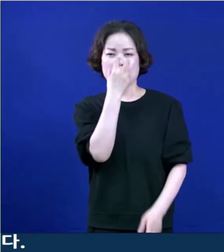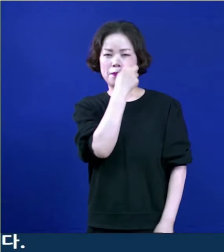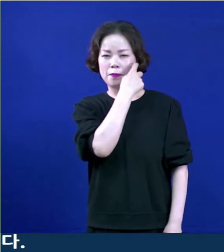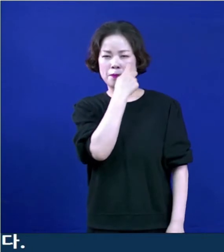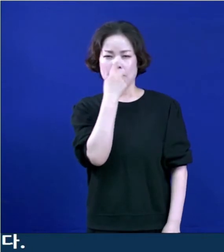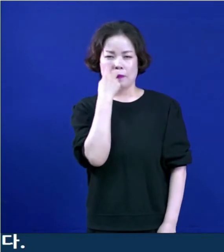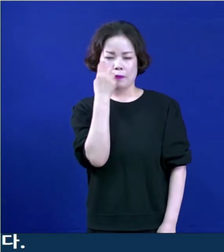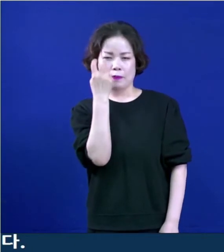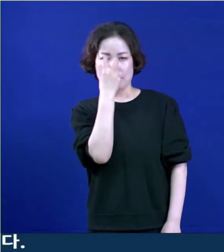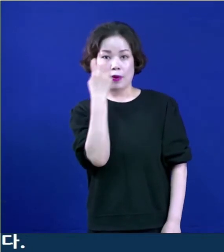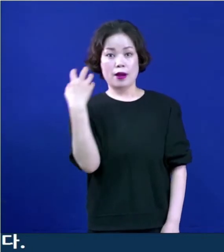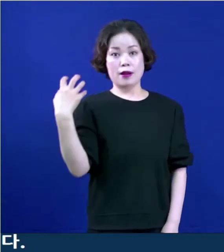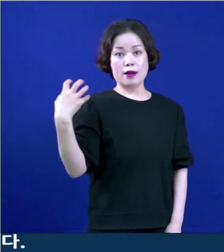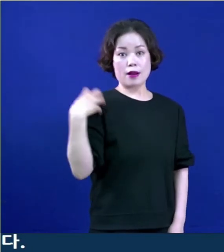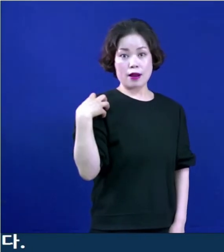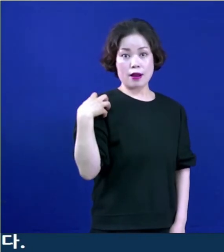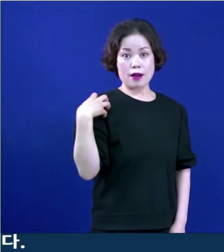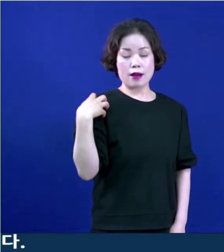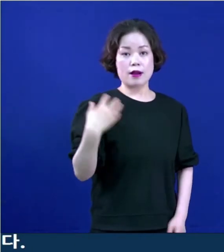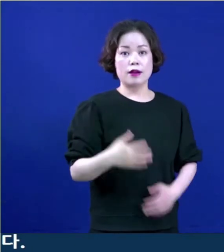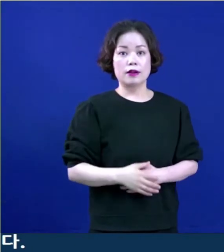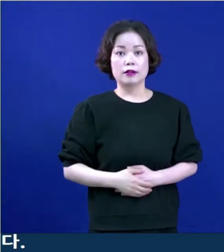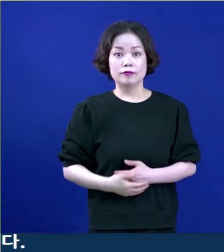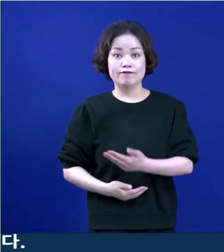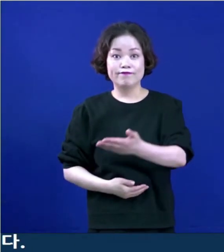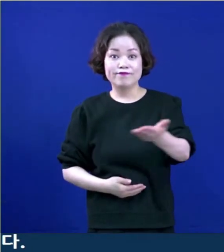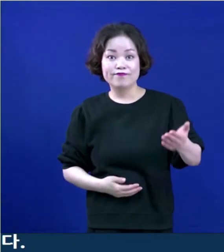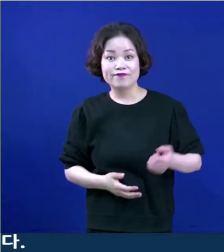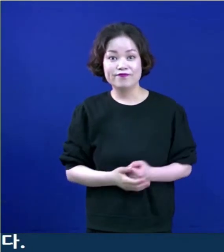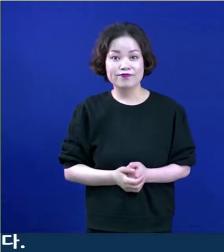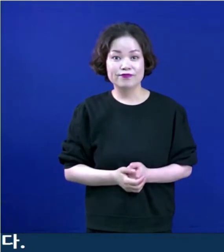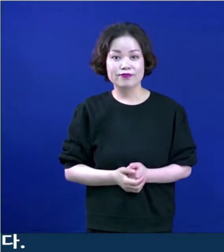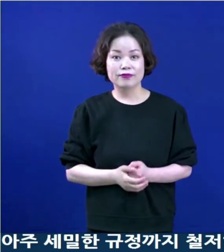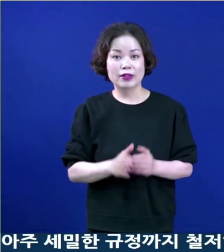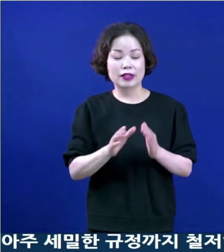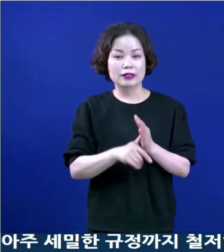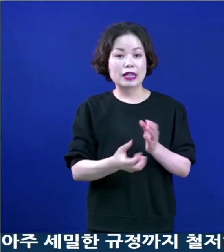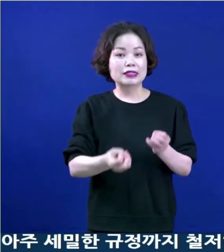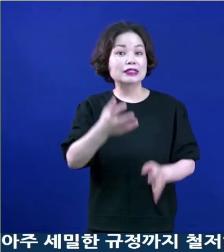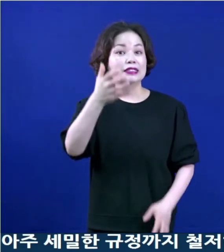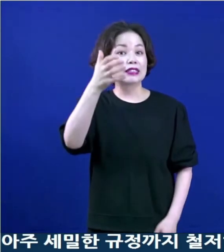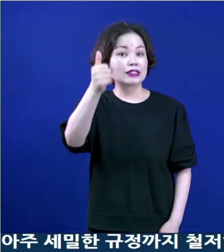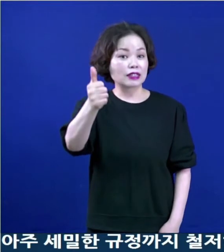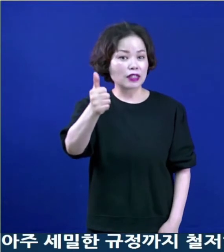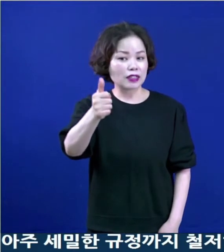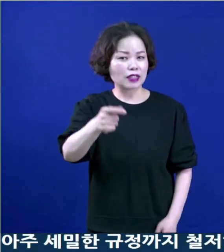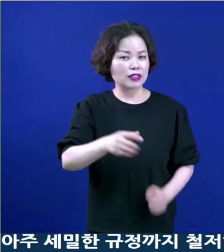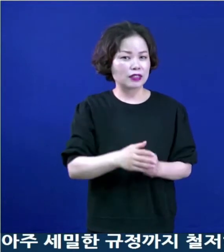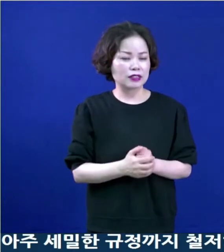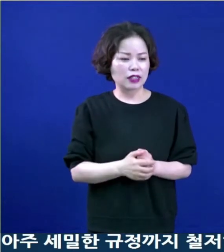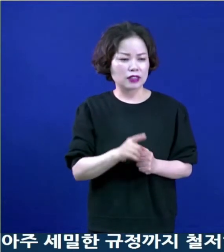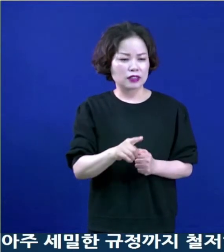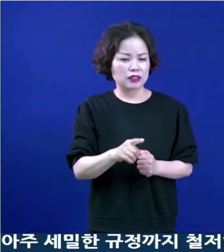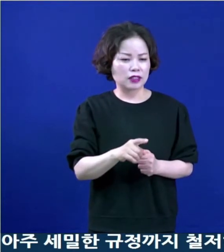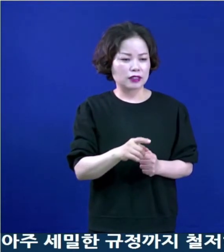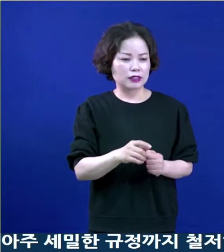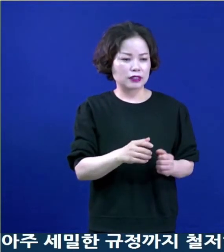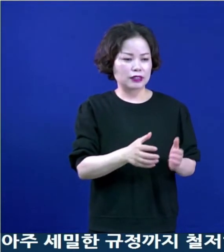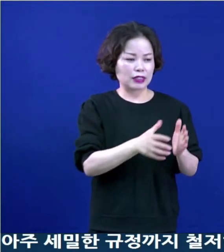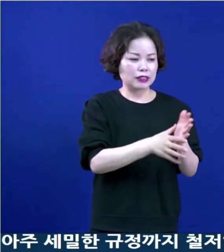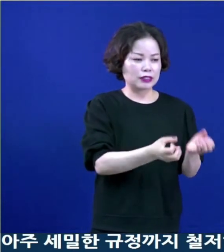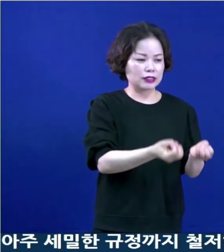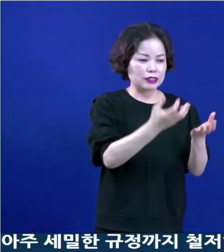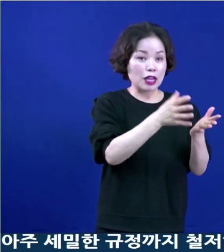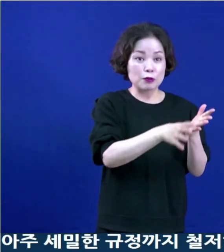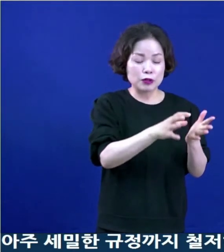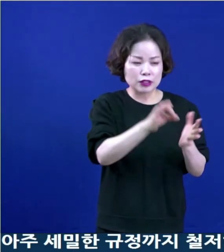할 책임이 있습니다. 여러분, 당시에 제사장에게는 이런 거 없었습니다. 제물을 가지고 온 사람이 흠이